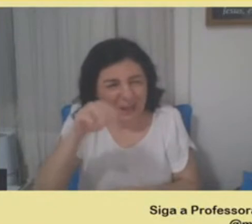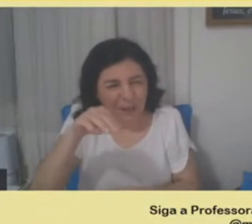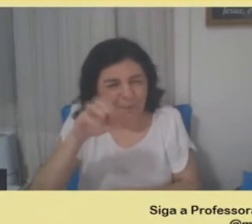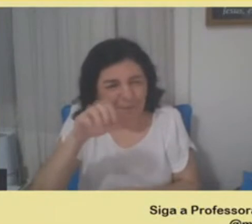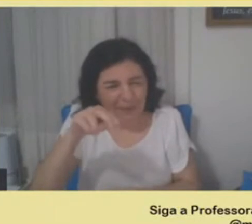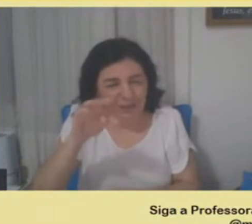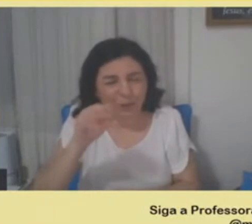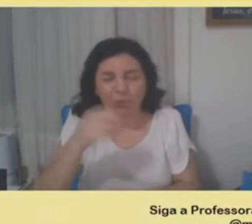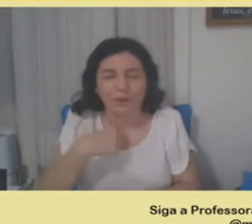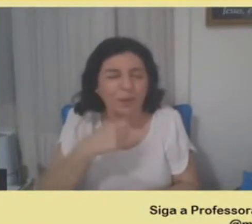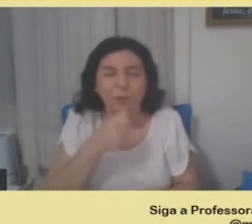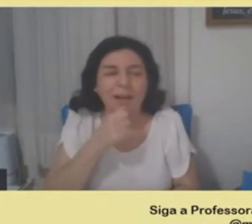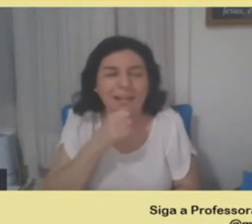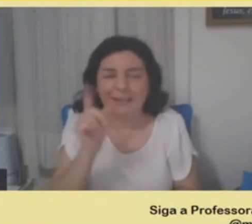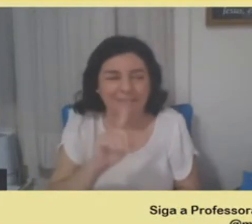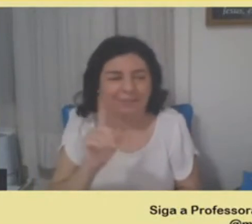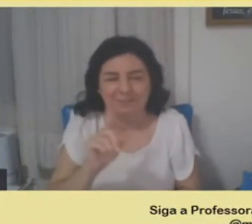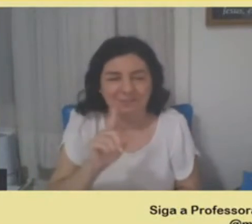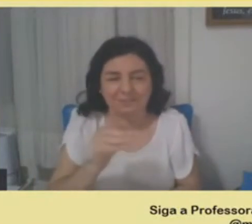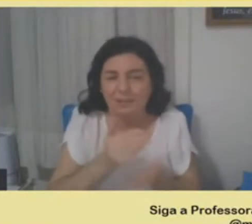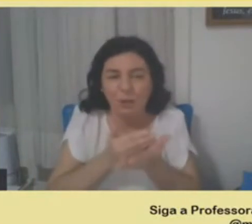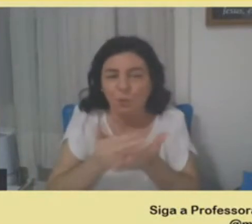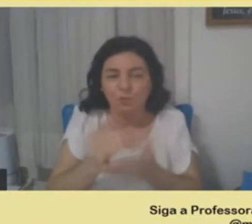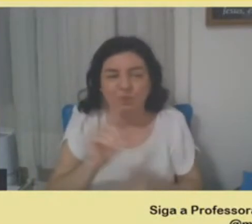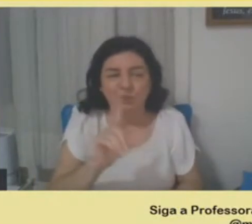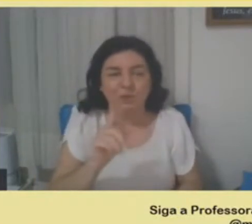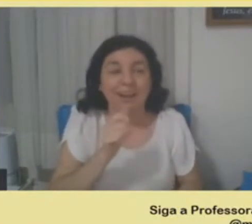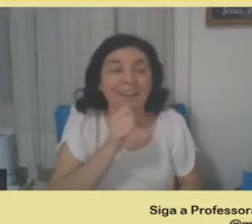no básico ainda para o aluno.